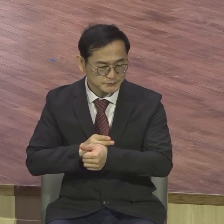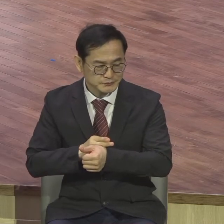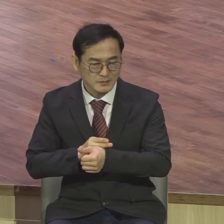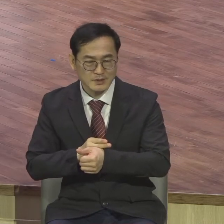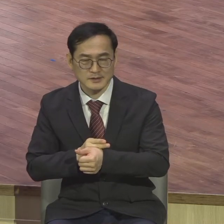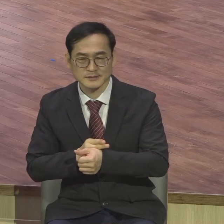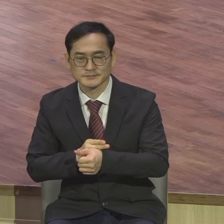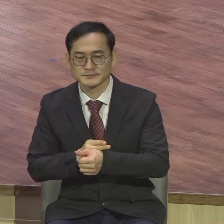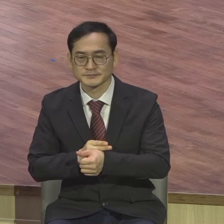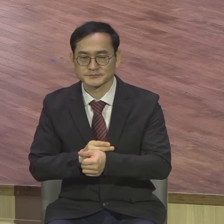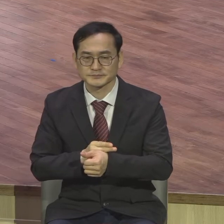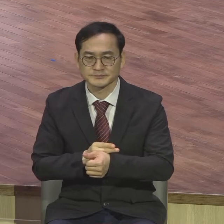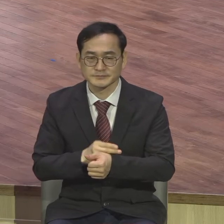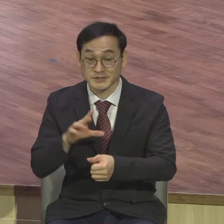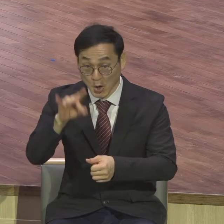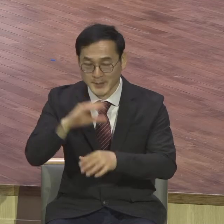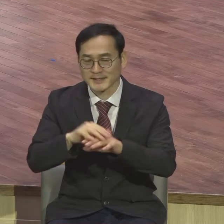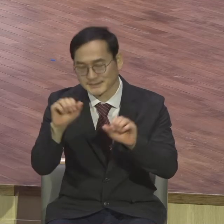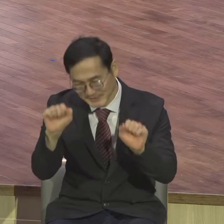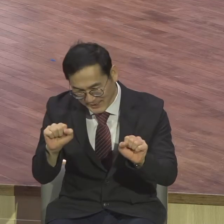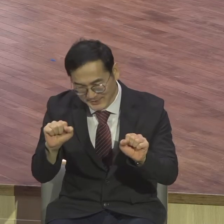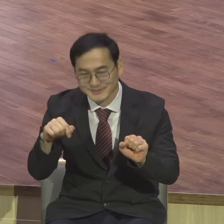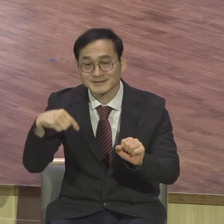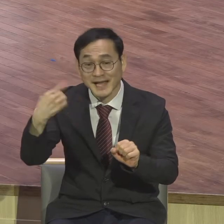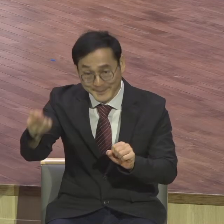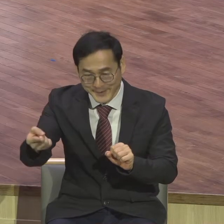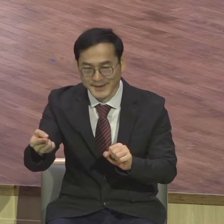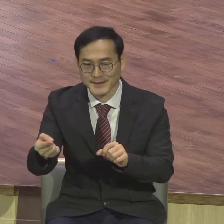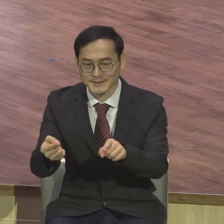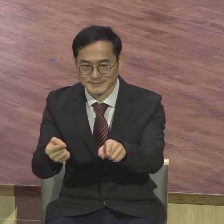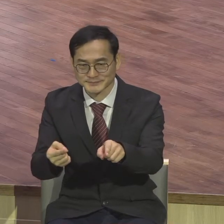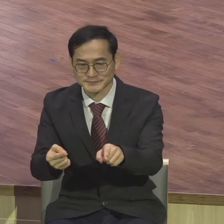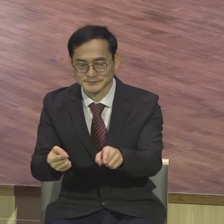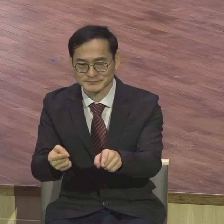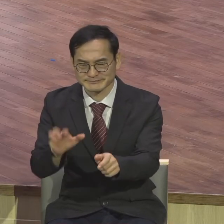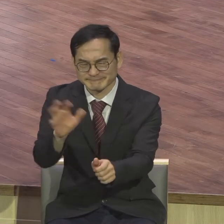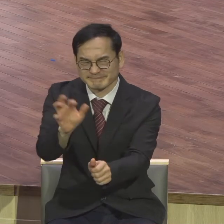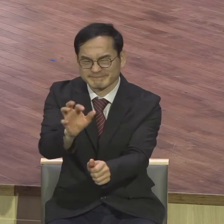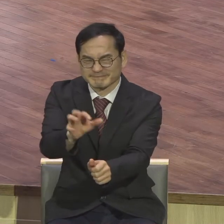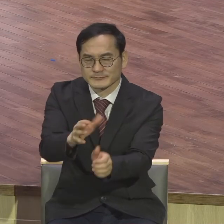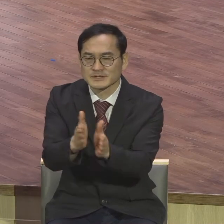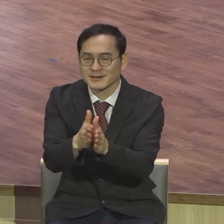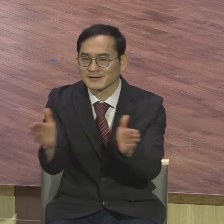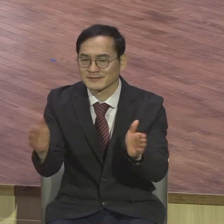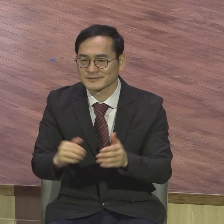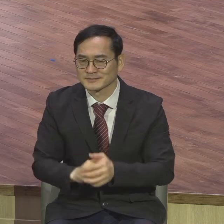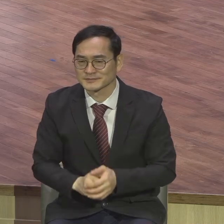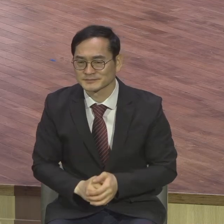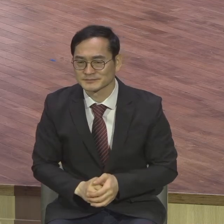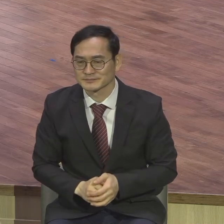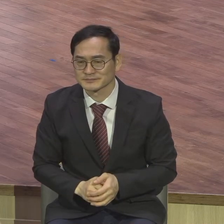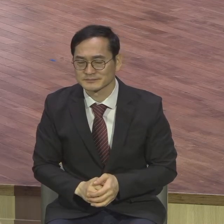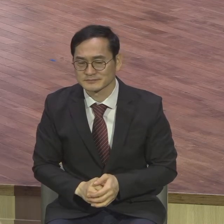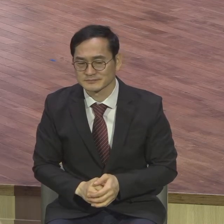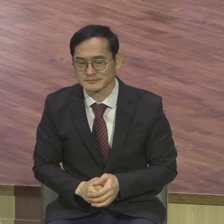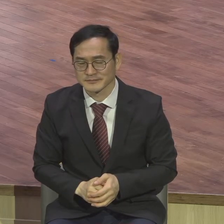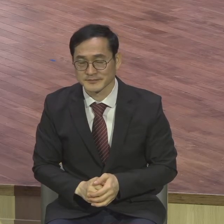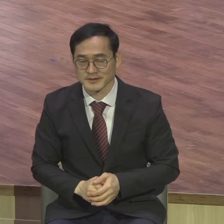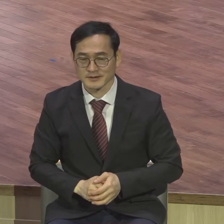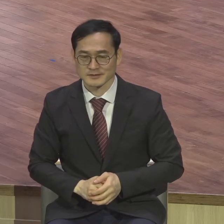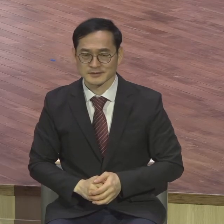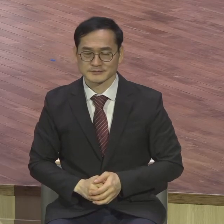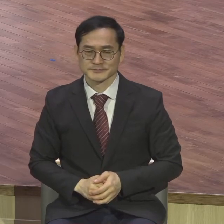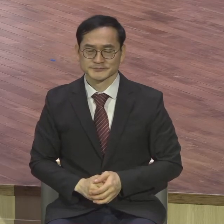바로 본론으로 들어가면서 아주 엄한 그런 책망을 시작합니다. 지금 이